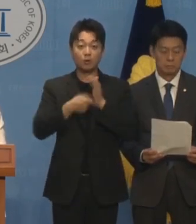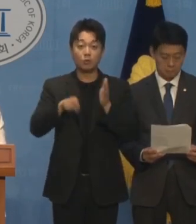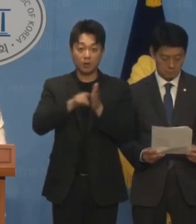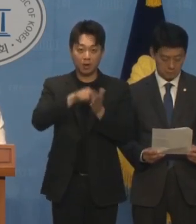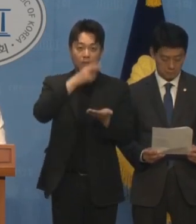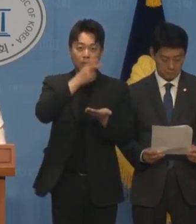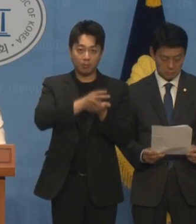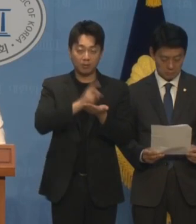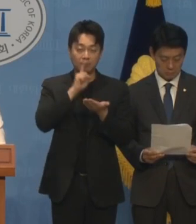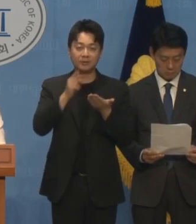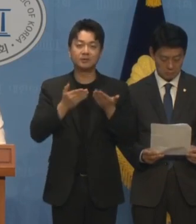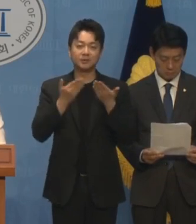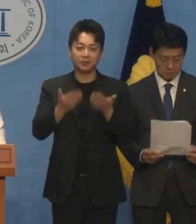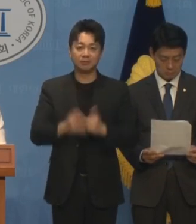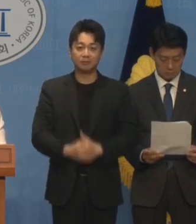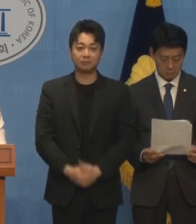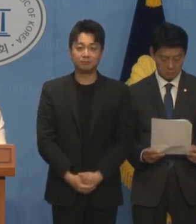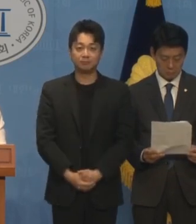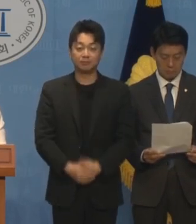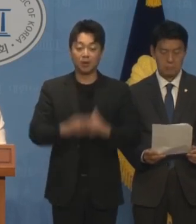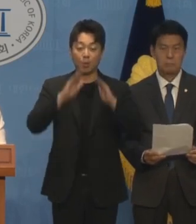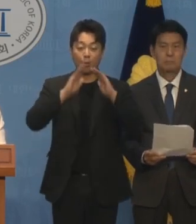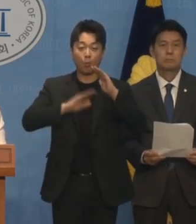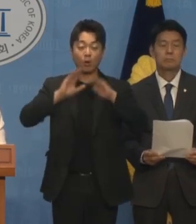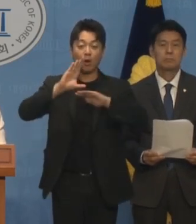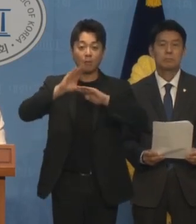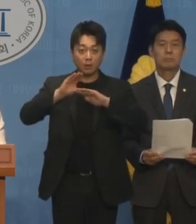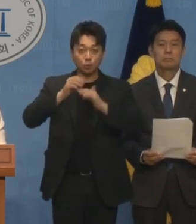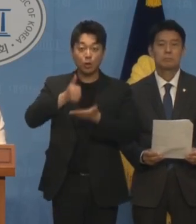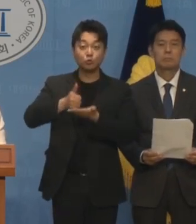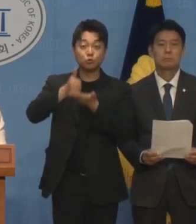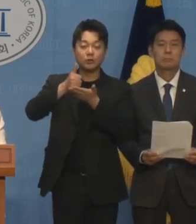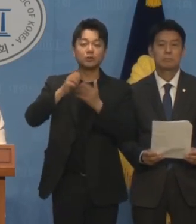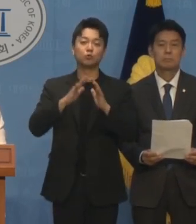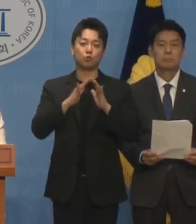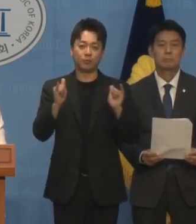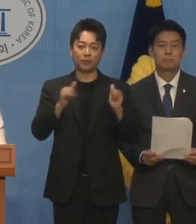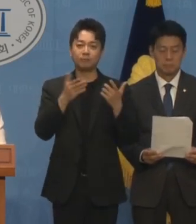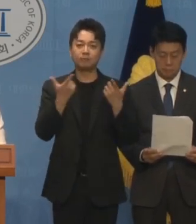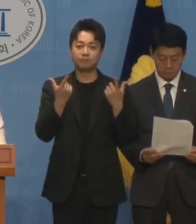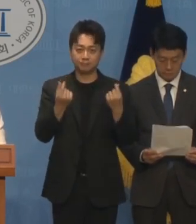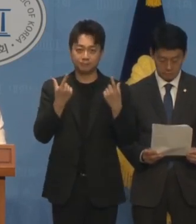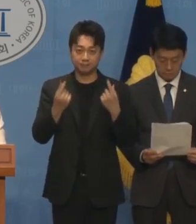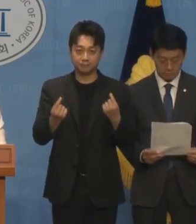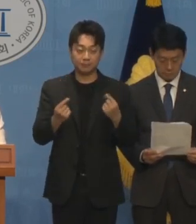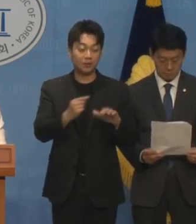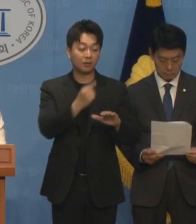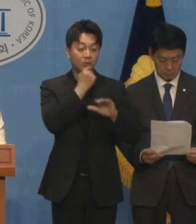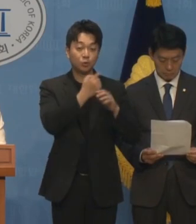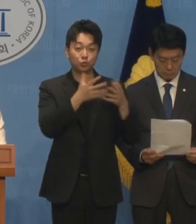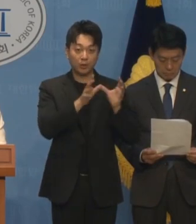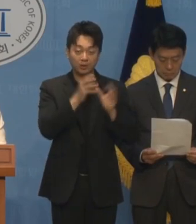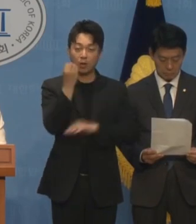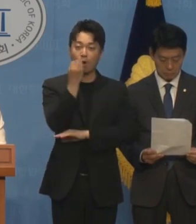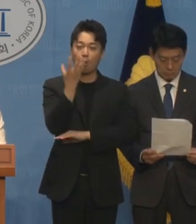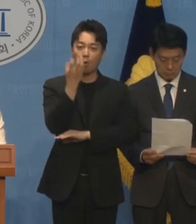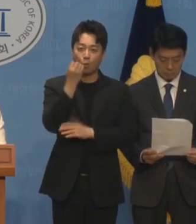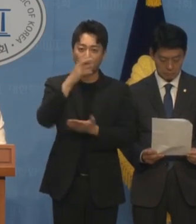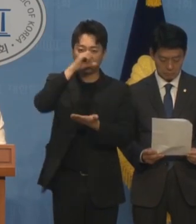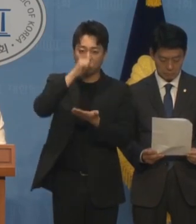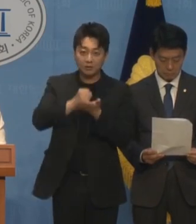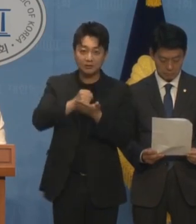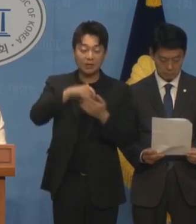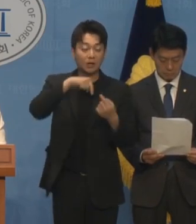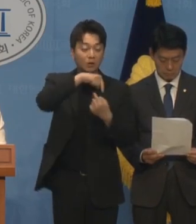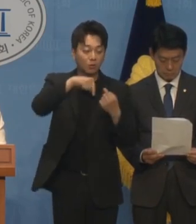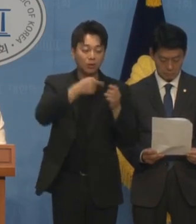강조드립니다. 공영방송의 주인은 정치 권력이 아닌 국민입니다. 더불어민주당은 언론 정상화 3+3